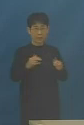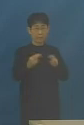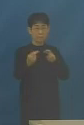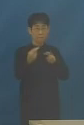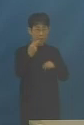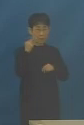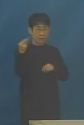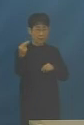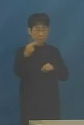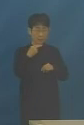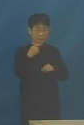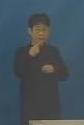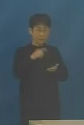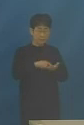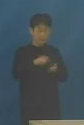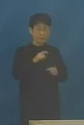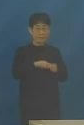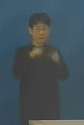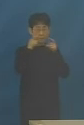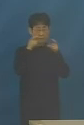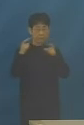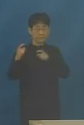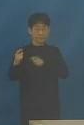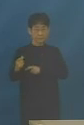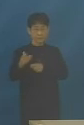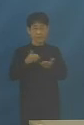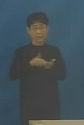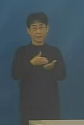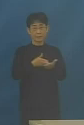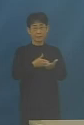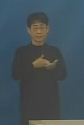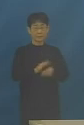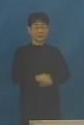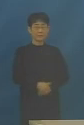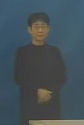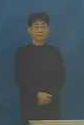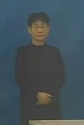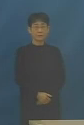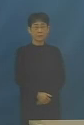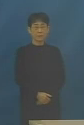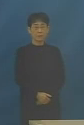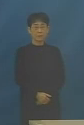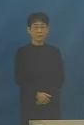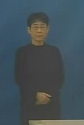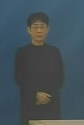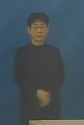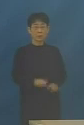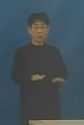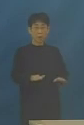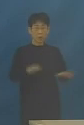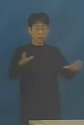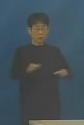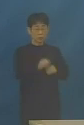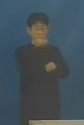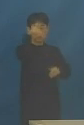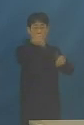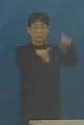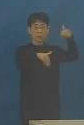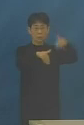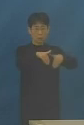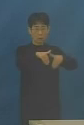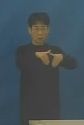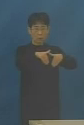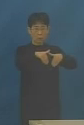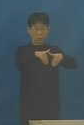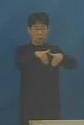マスクを外しての会見とさせていただきたいと思いますこのたび総選挙終結を